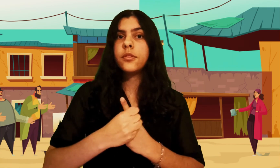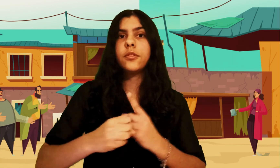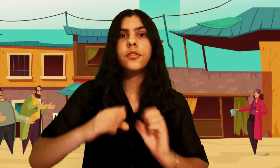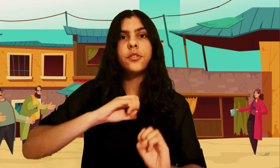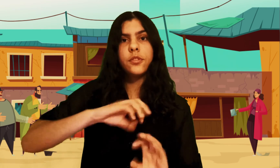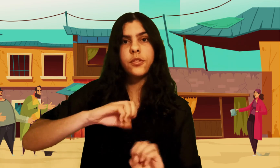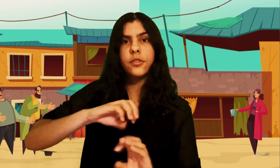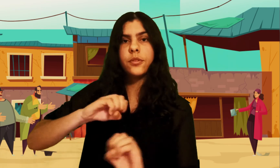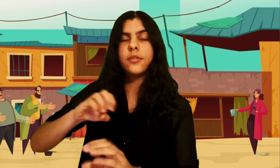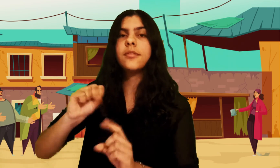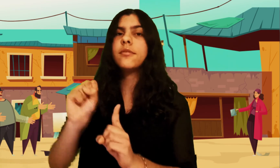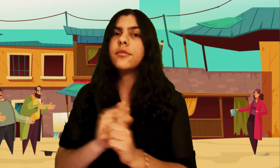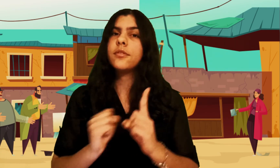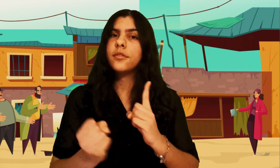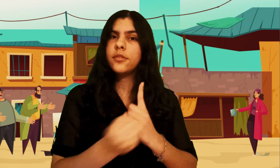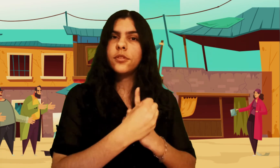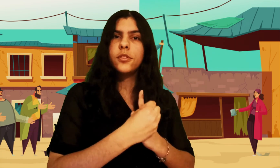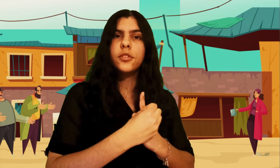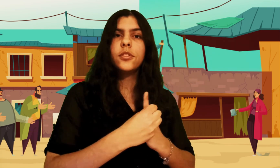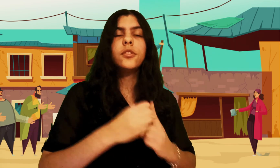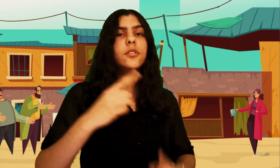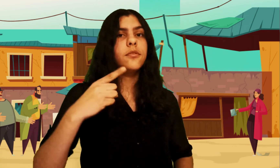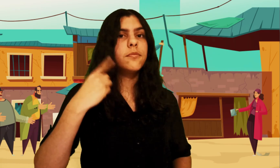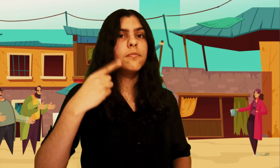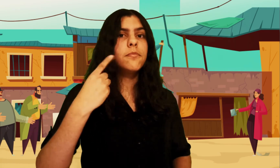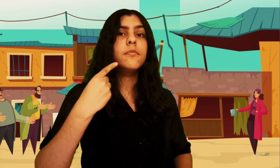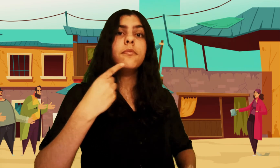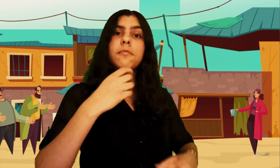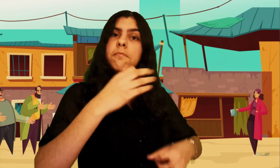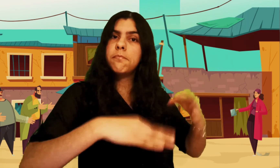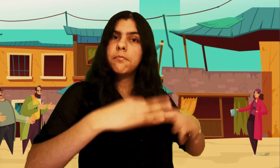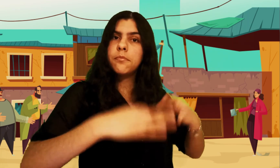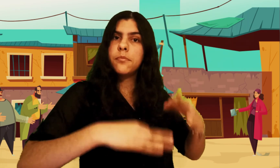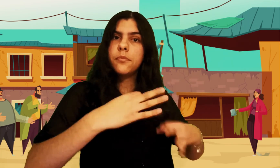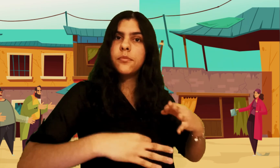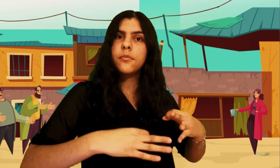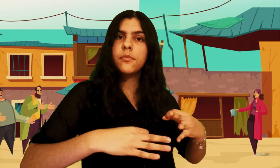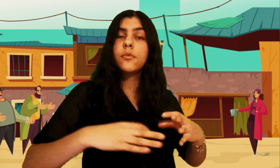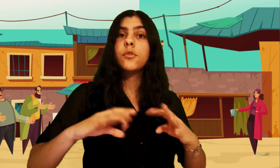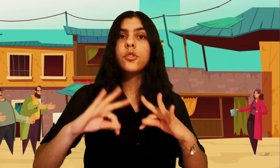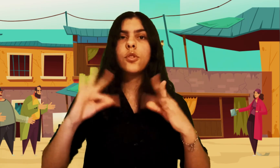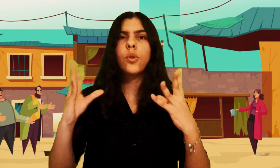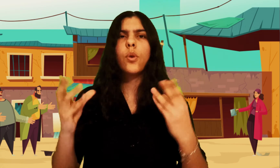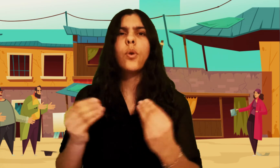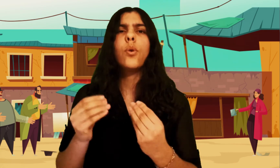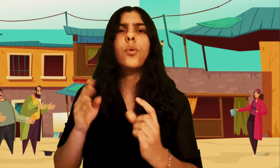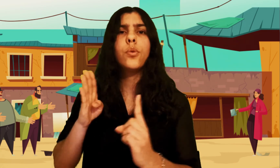a sociologia da educação e a sociologia jurídica.